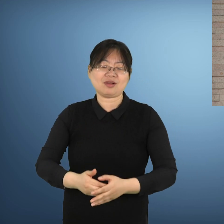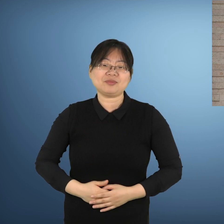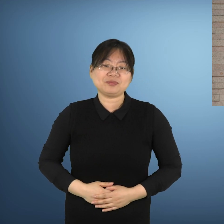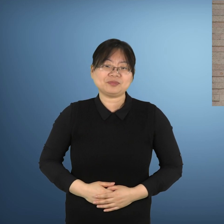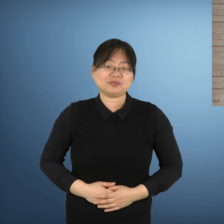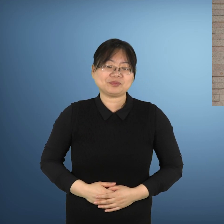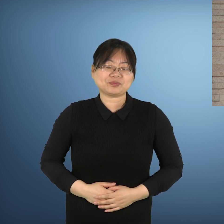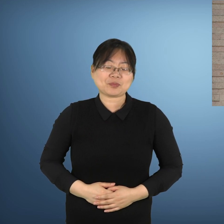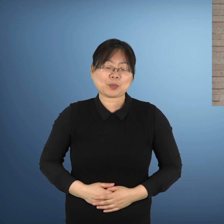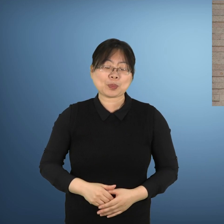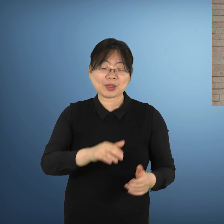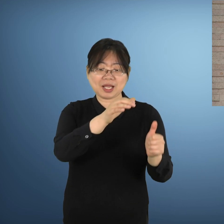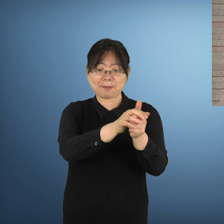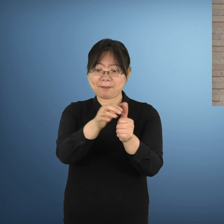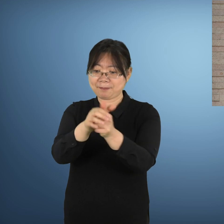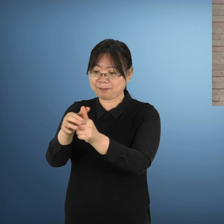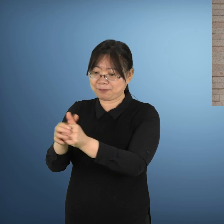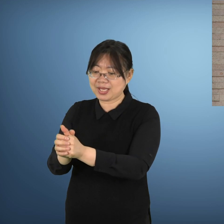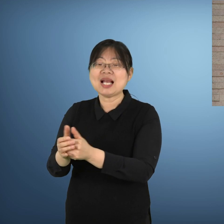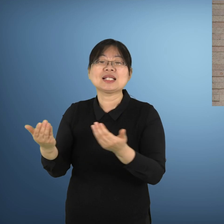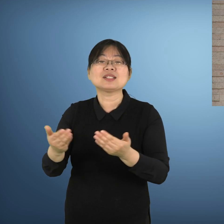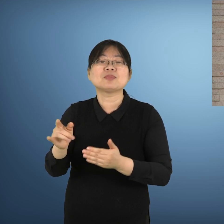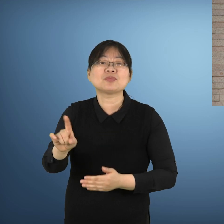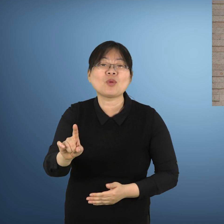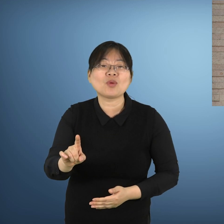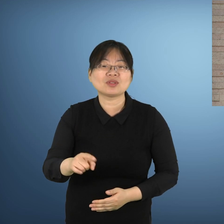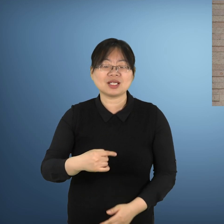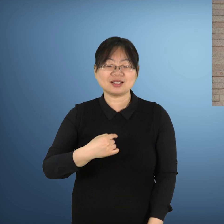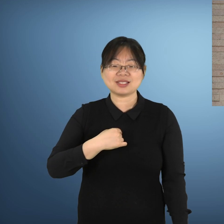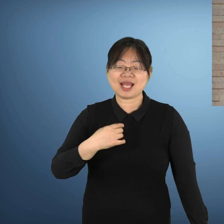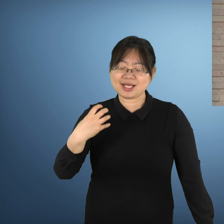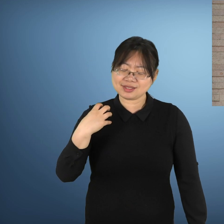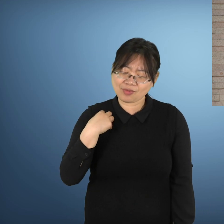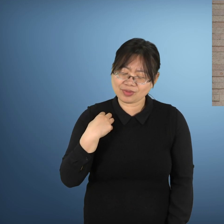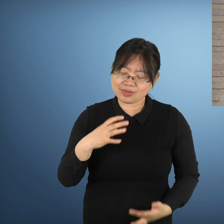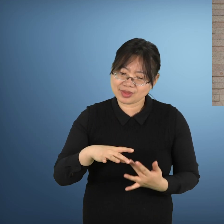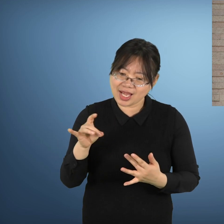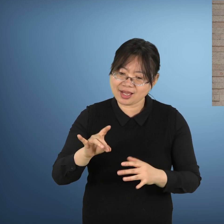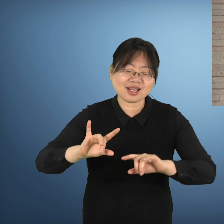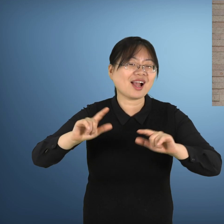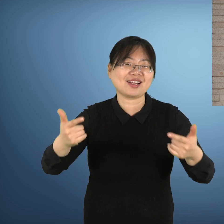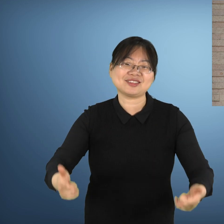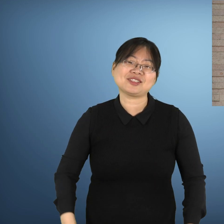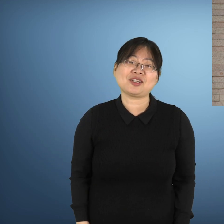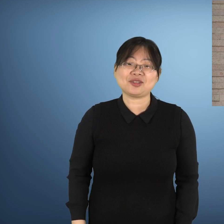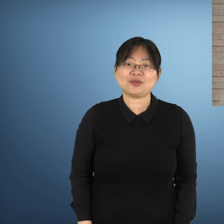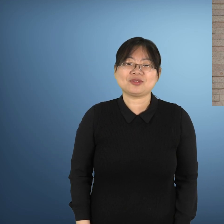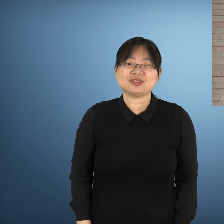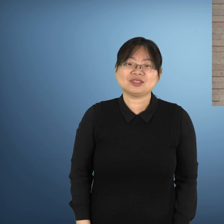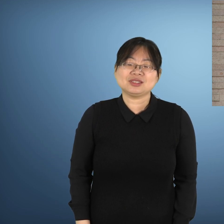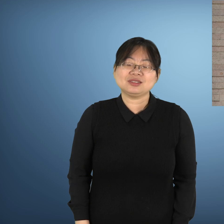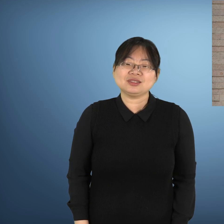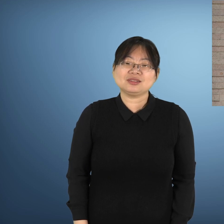그러니까 사명이라는 것은 그 몫을 내가 선택하는 게 사명이 아니에요.